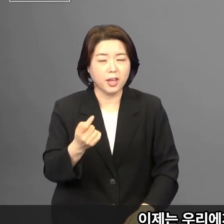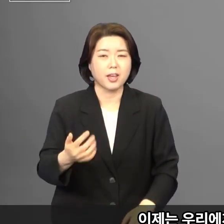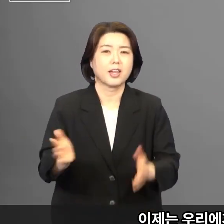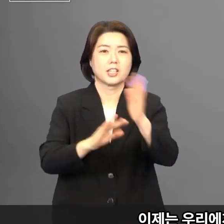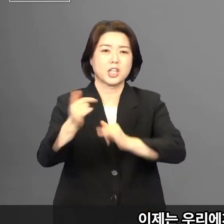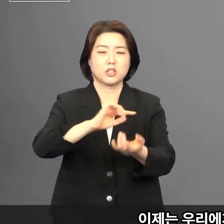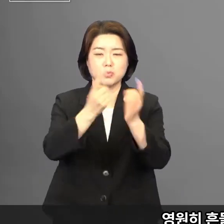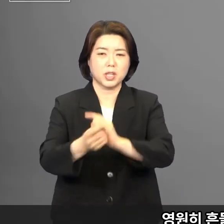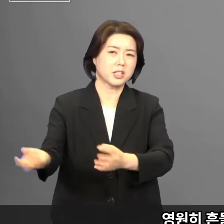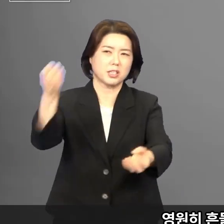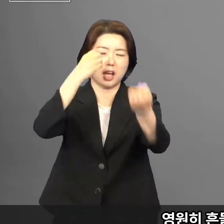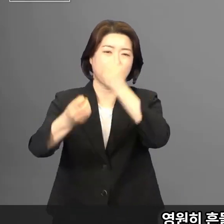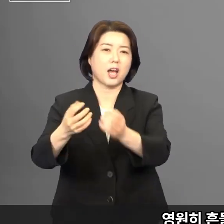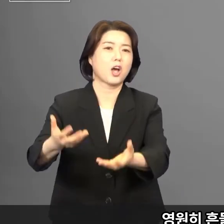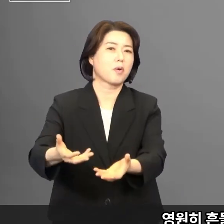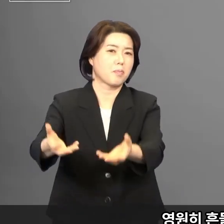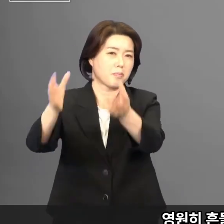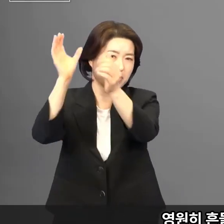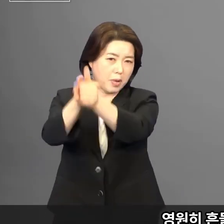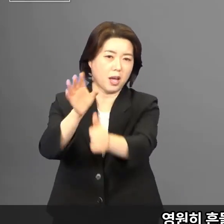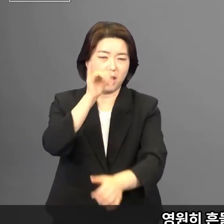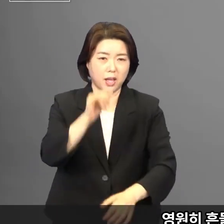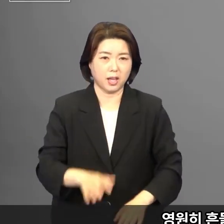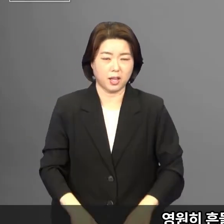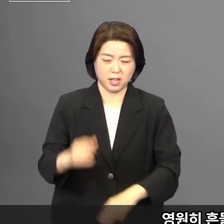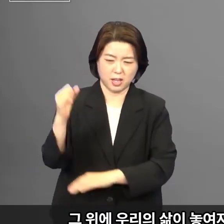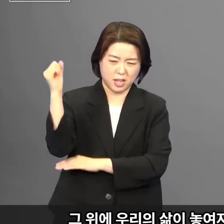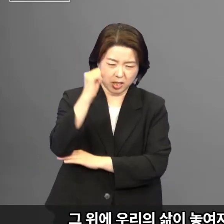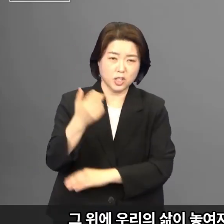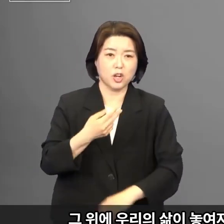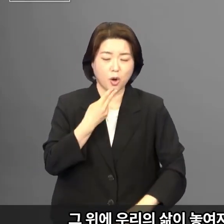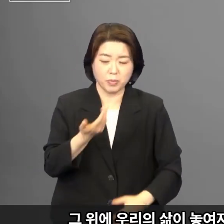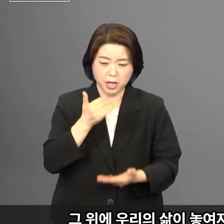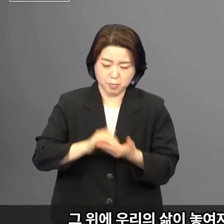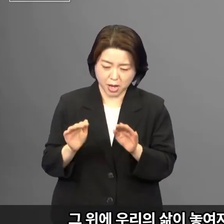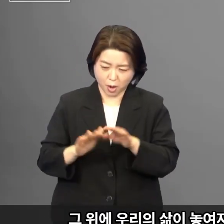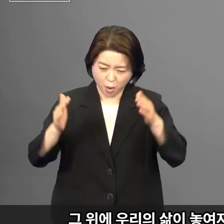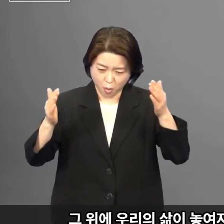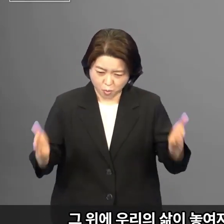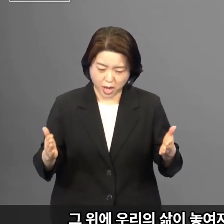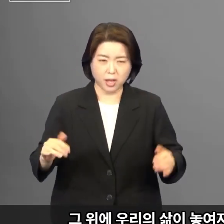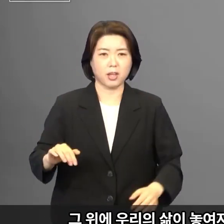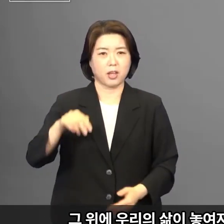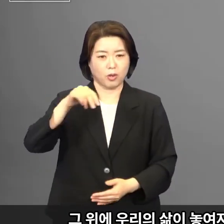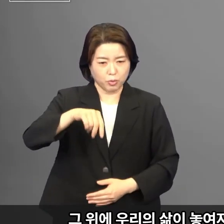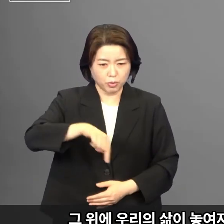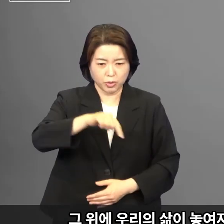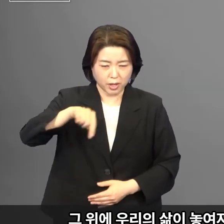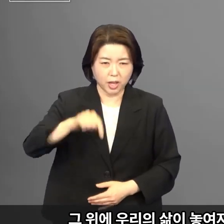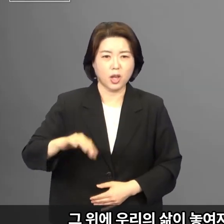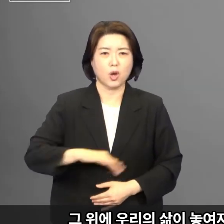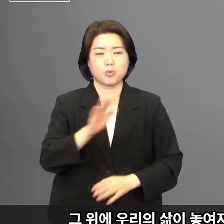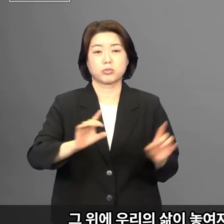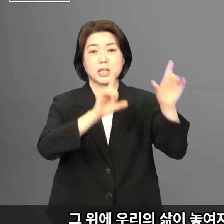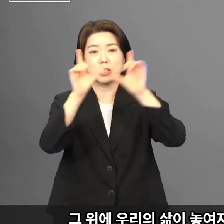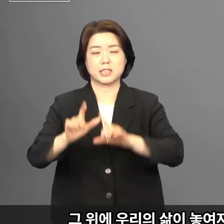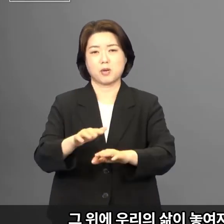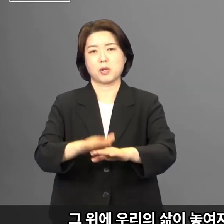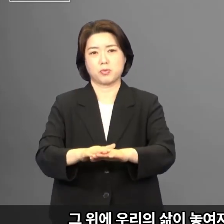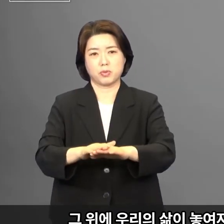뭐가 있는 겁니까? 영원히 흔들리지 않은 반석, 그 위에 우리의 삶이 놓여져 있는